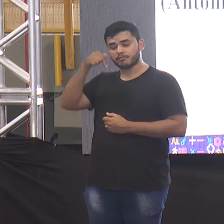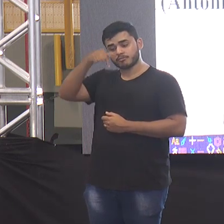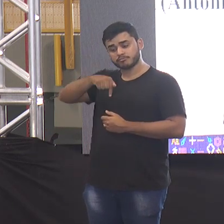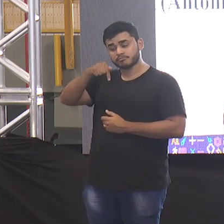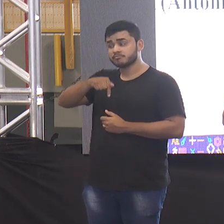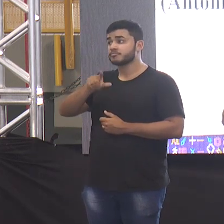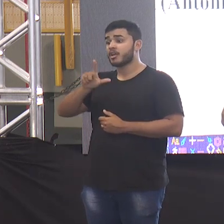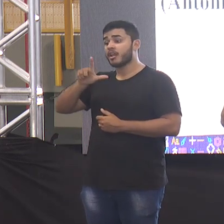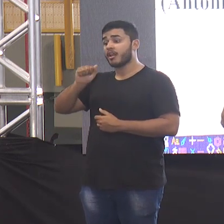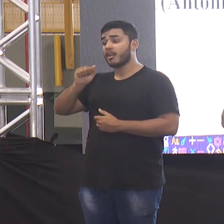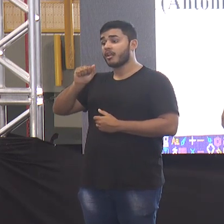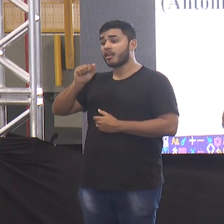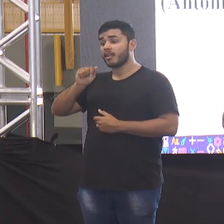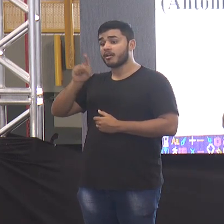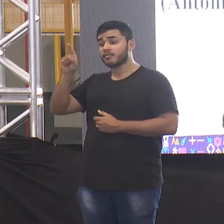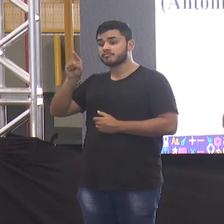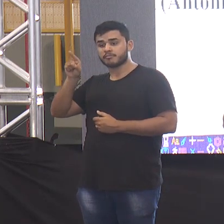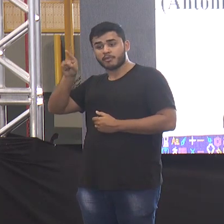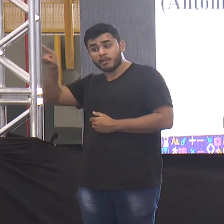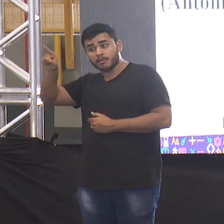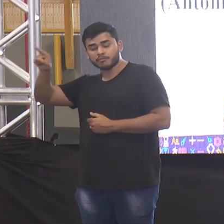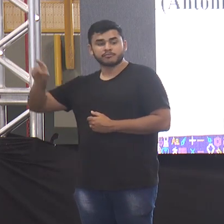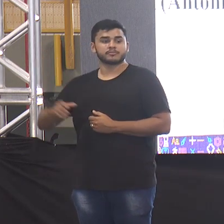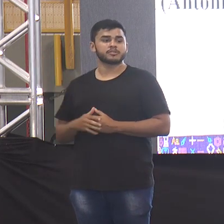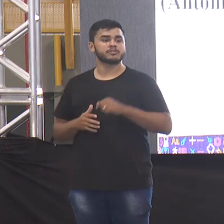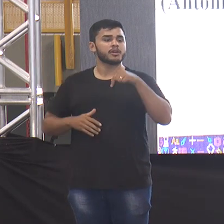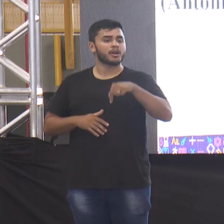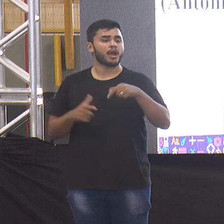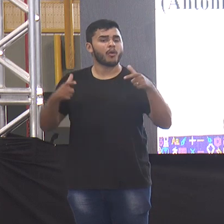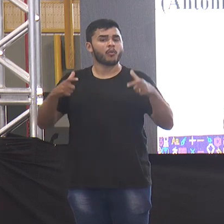é esse cá?